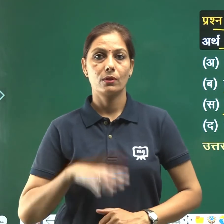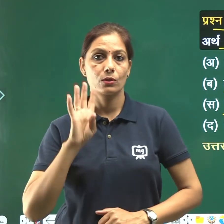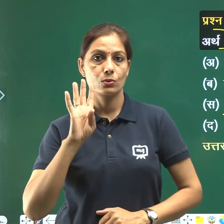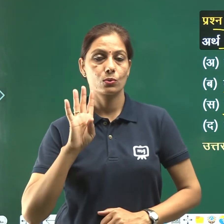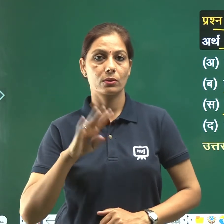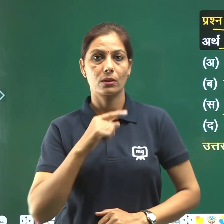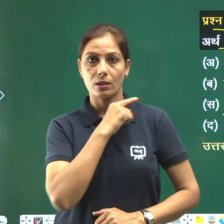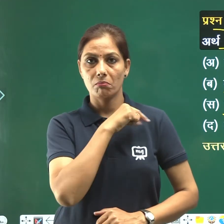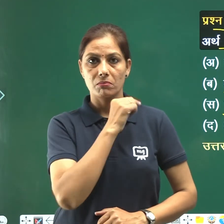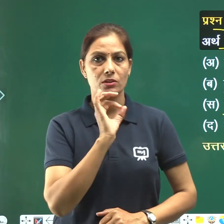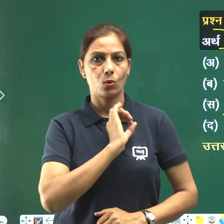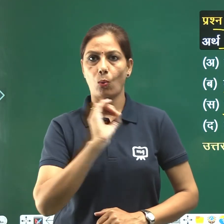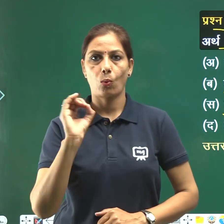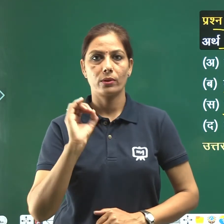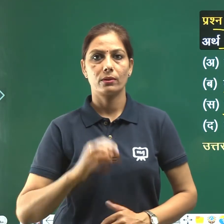चौथा इनमें से कोई नहीं।